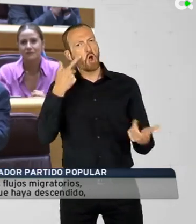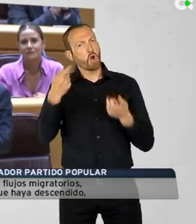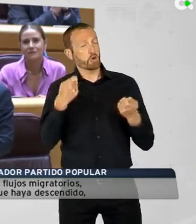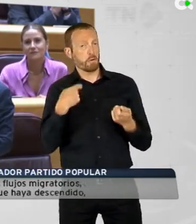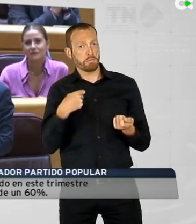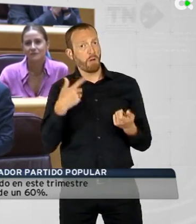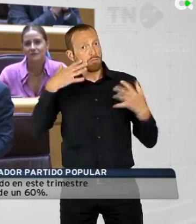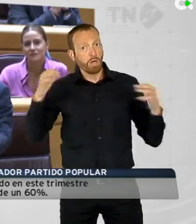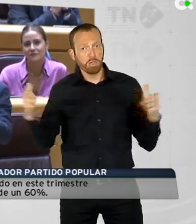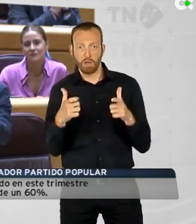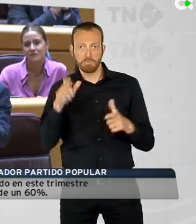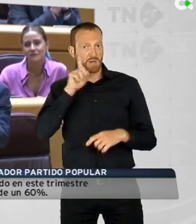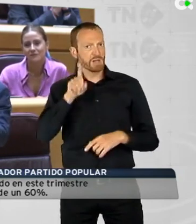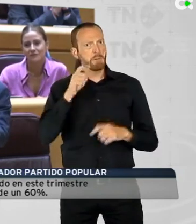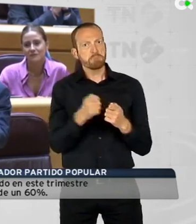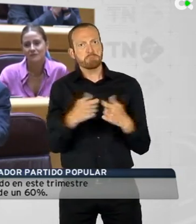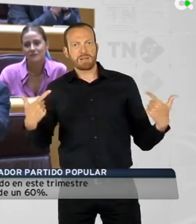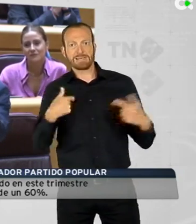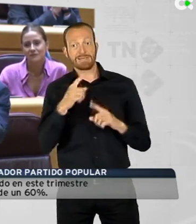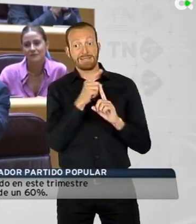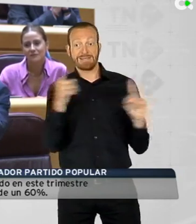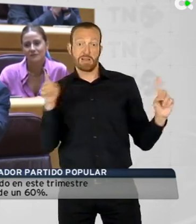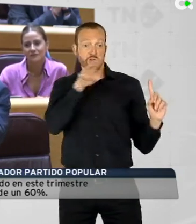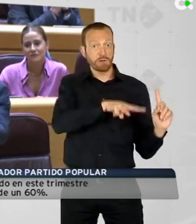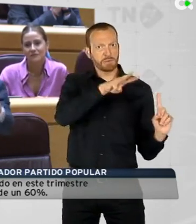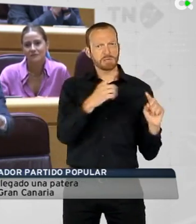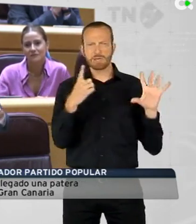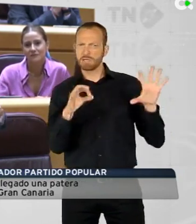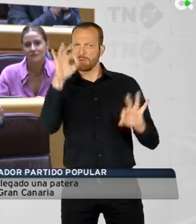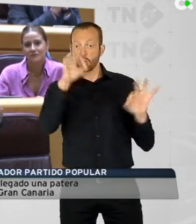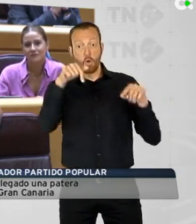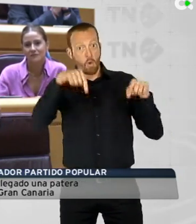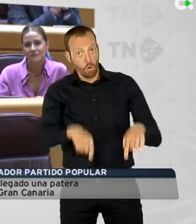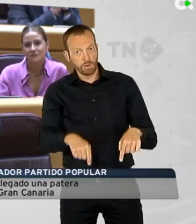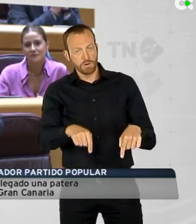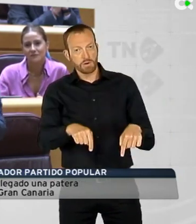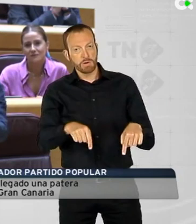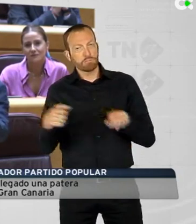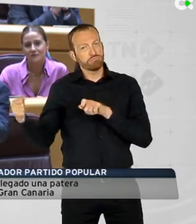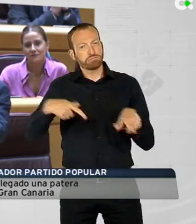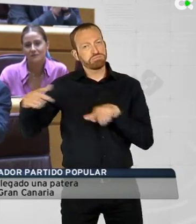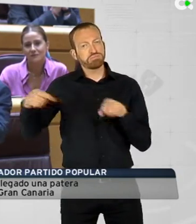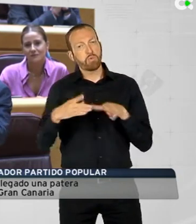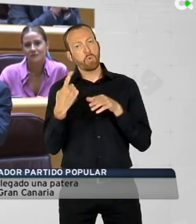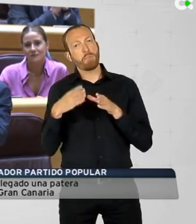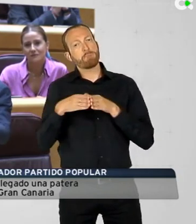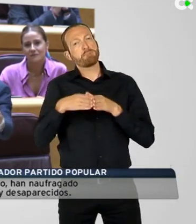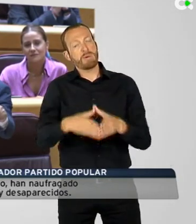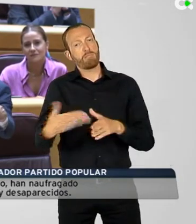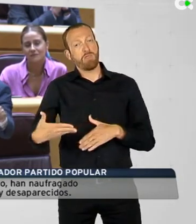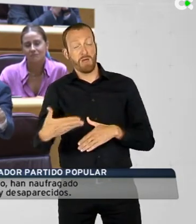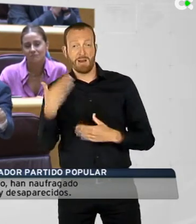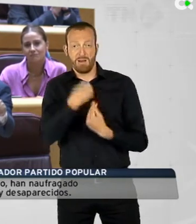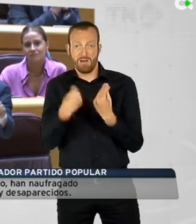verdad que haya descendido, se ha incrementado en este trimestre más de un 60%. Hoy mismo han llegado una patera al sur de Gran Canaria, por